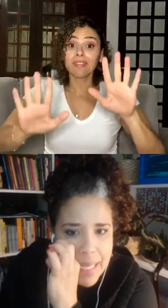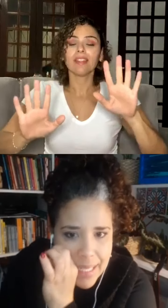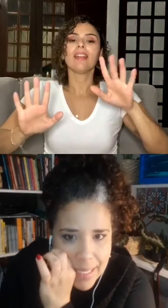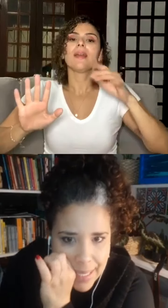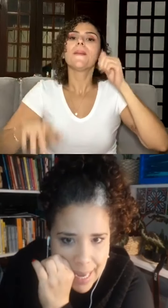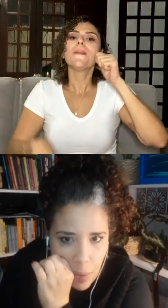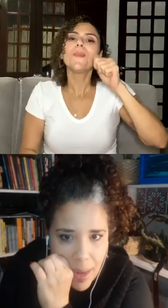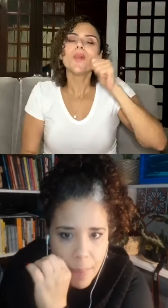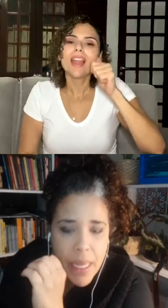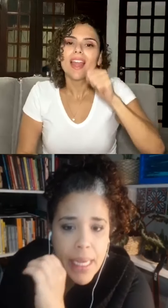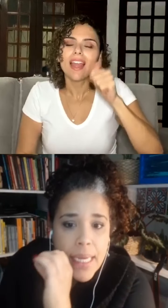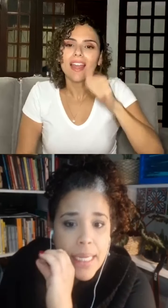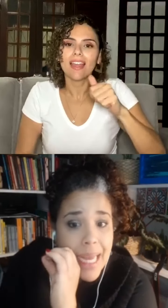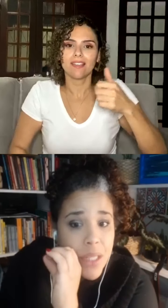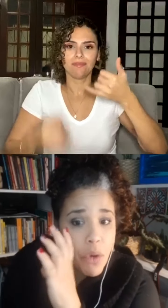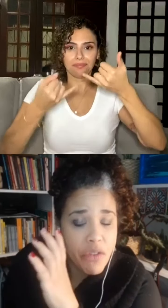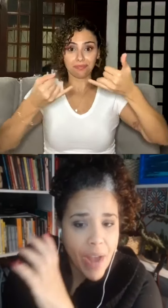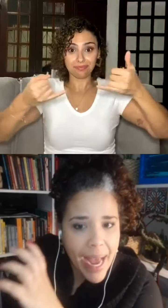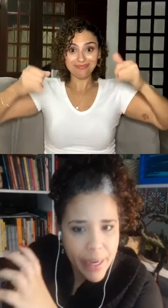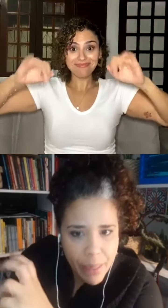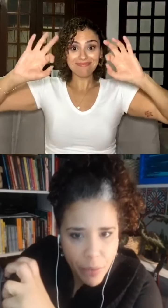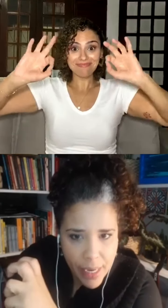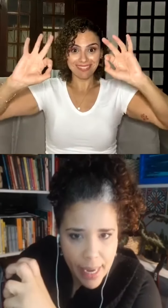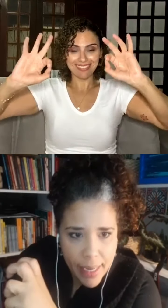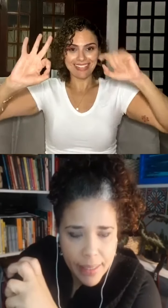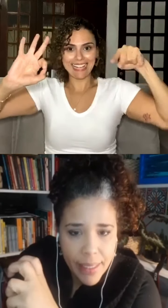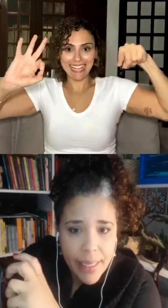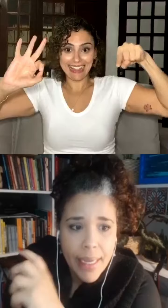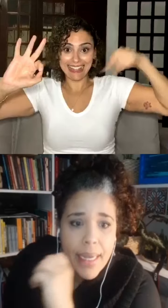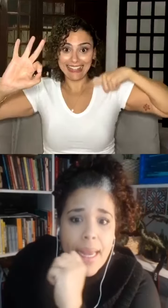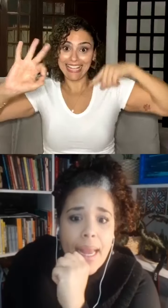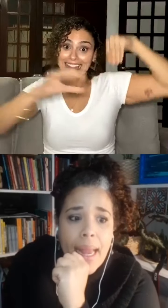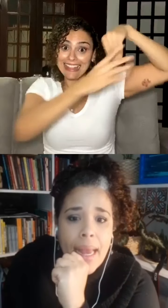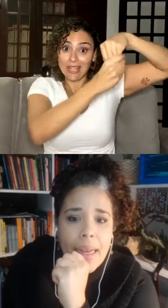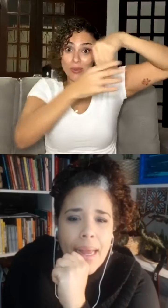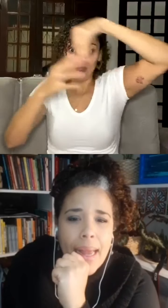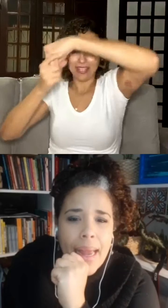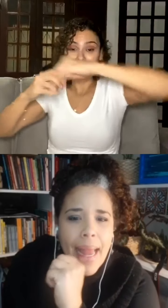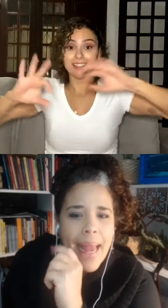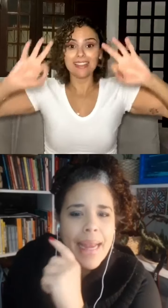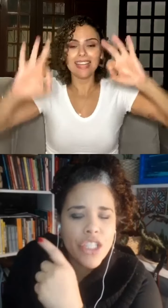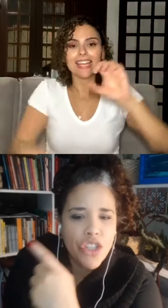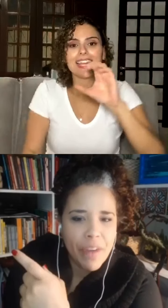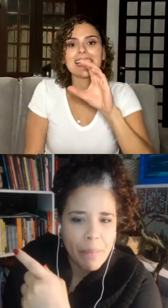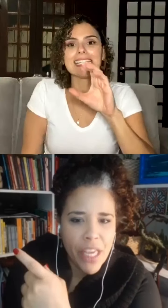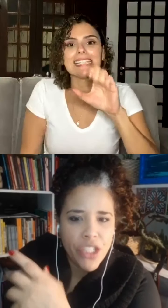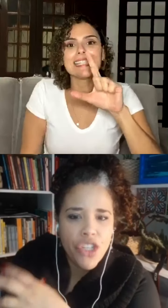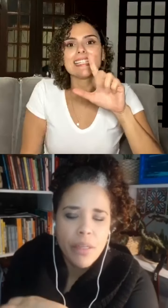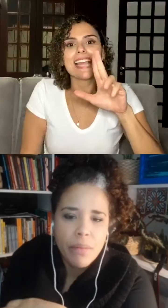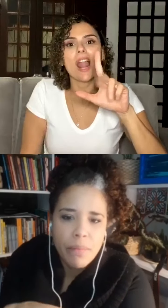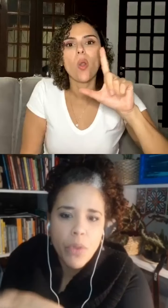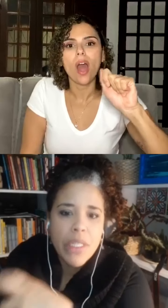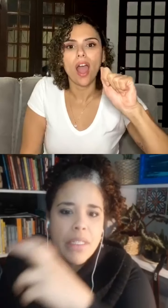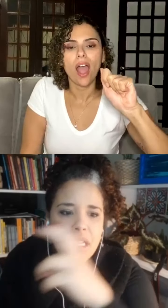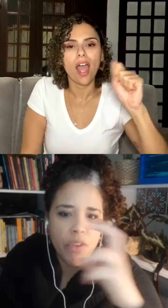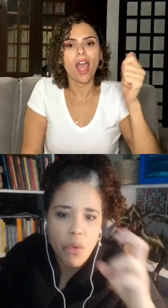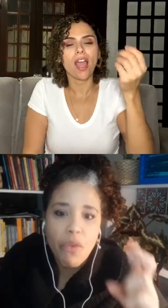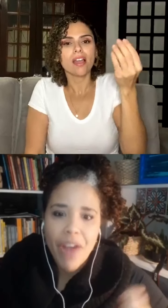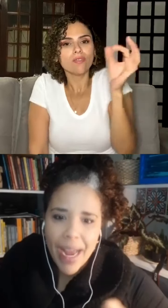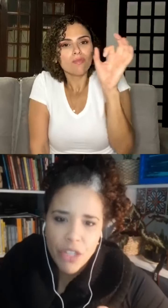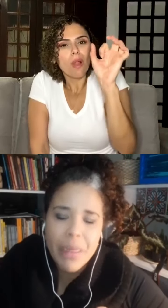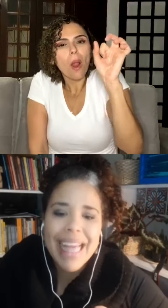dessa célula que está no ovário da mulher, ela é relativamente possível